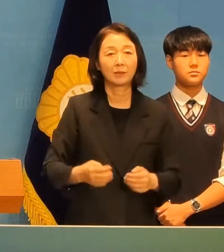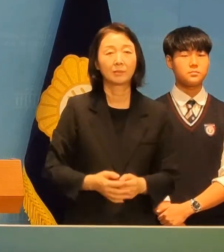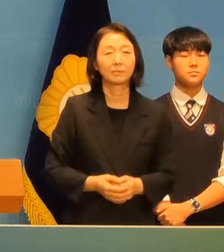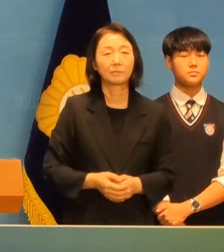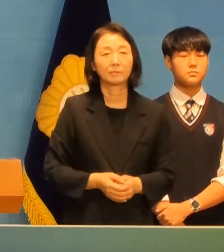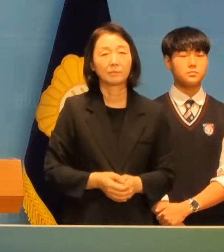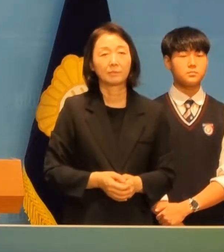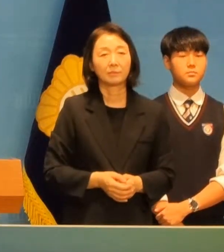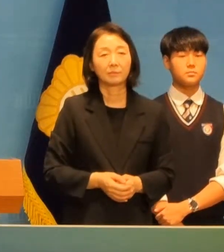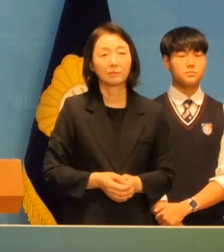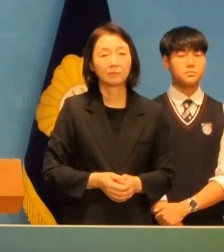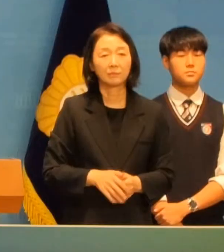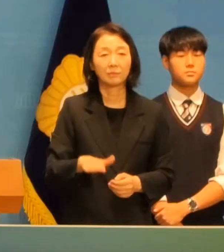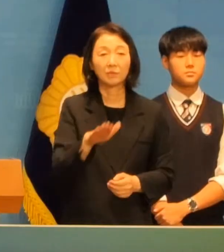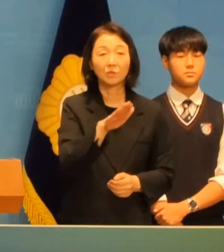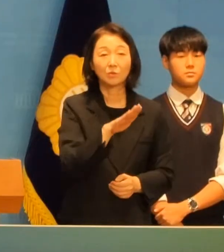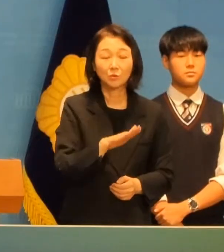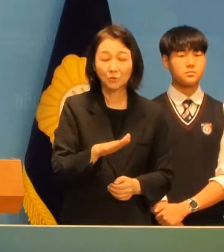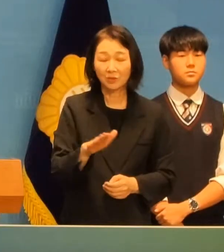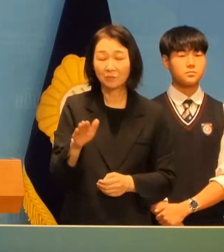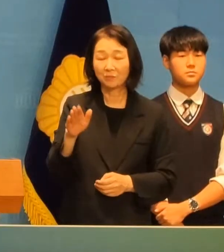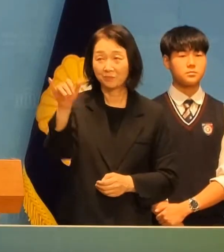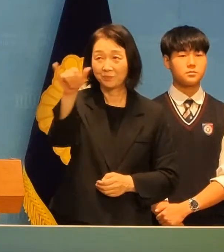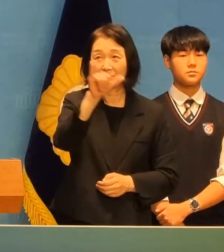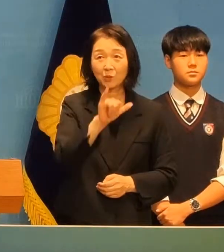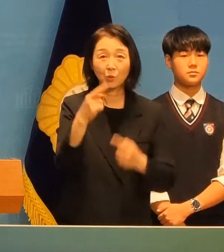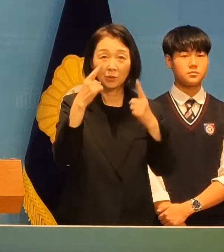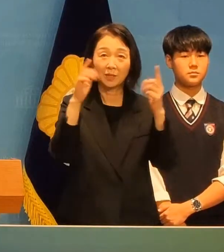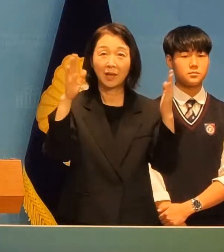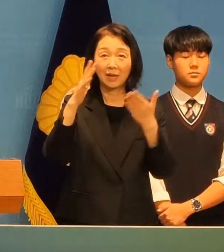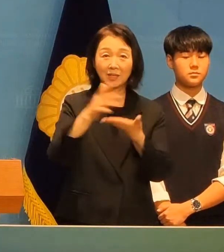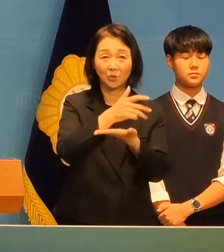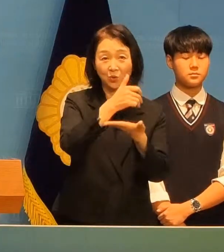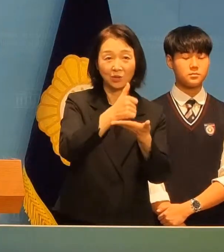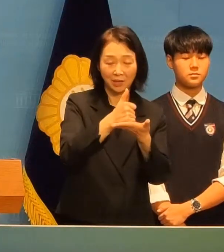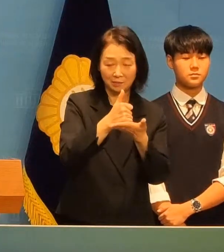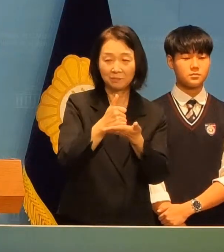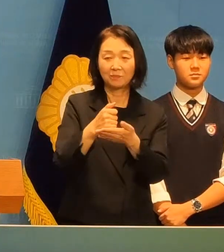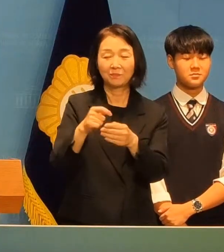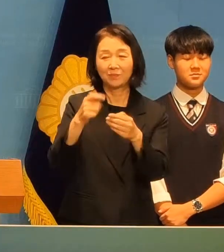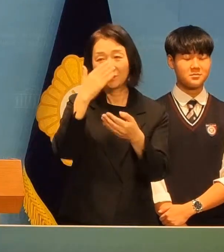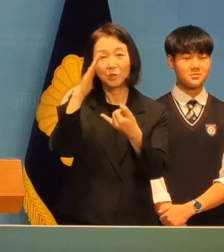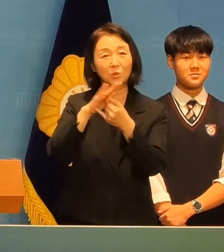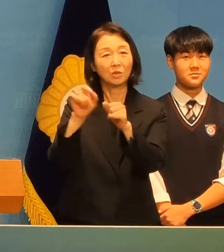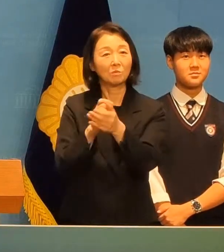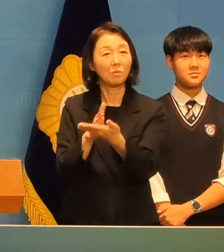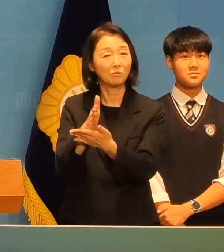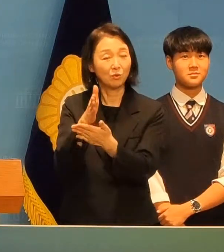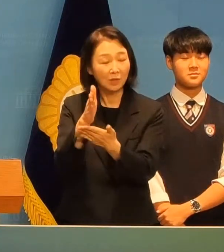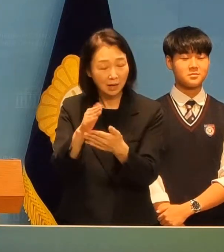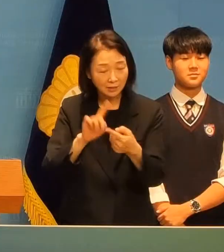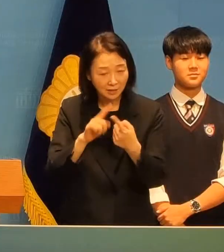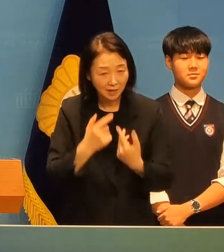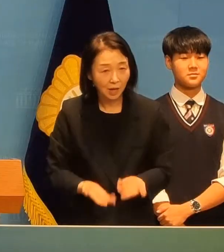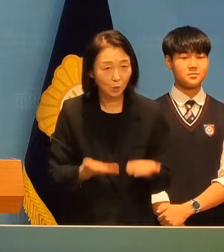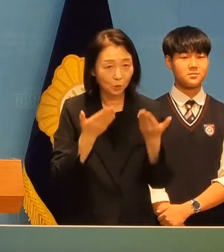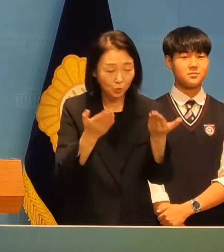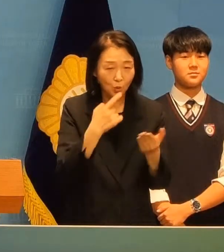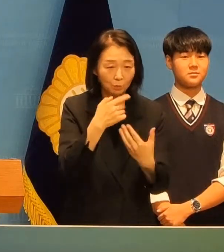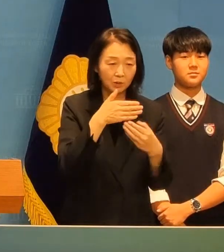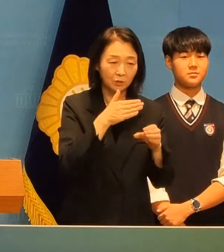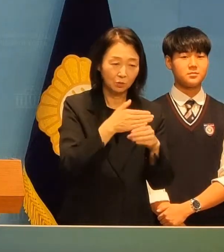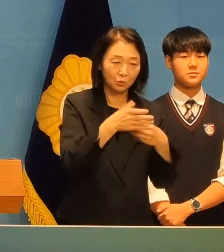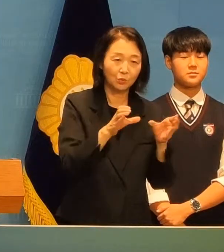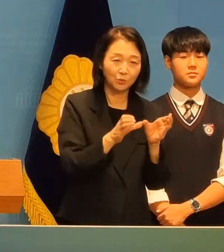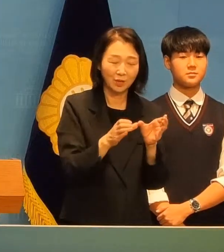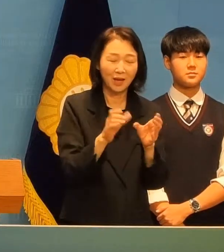있습니다. 우리 전국 대학생위원회 청소년 특별분과의 존재를 적극적으로 알리고 민주주의가 한